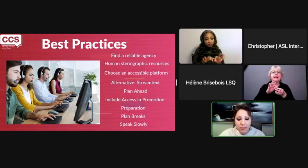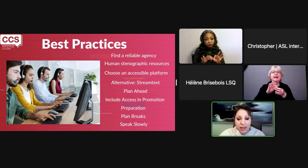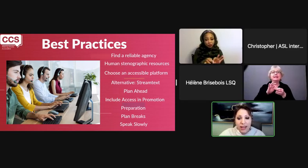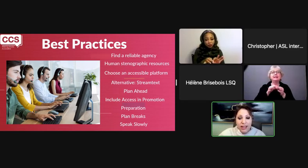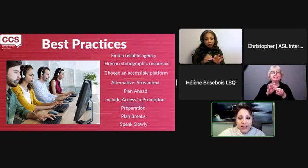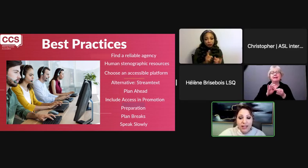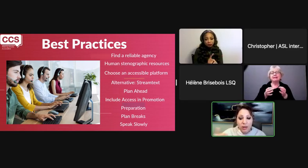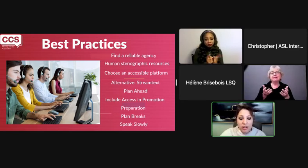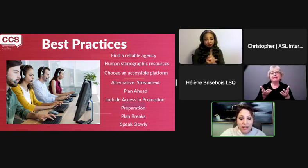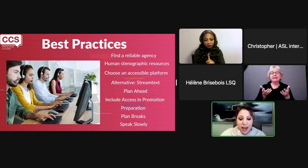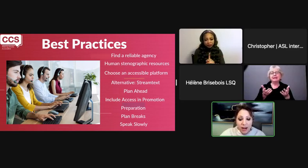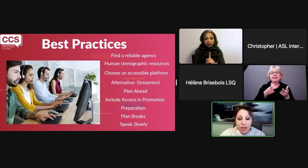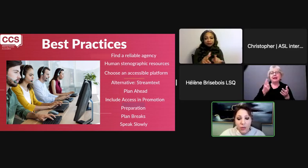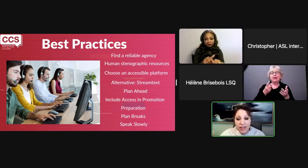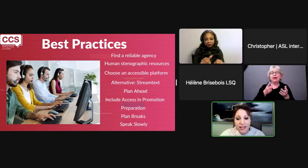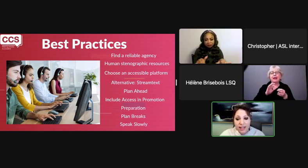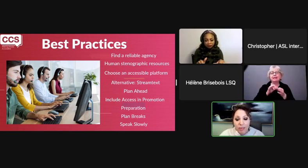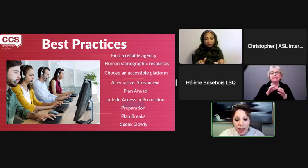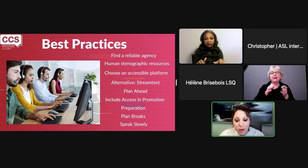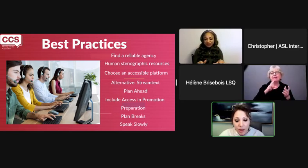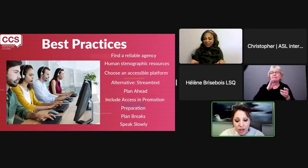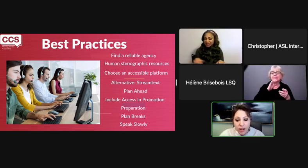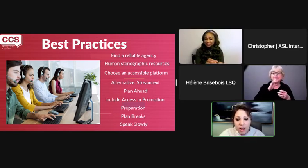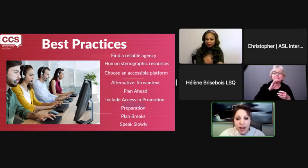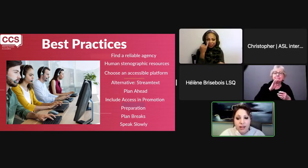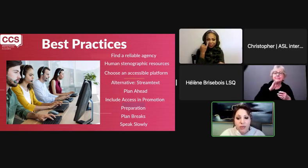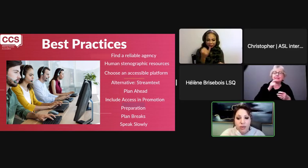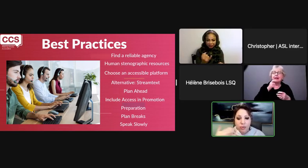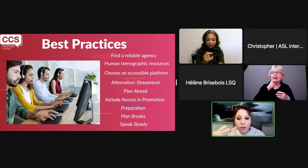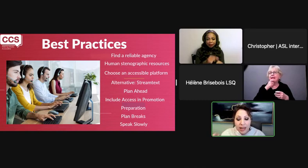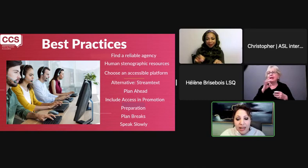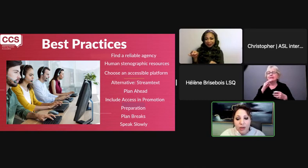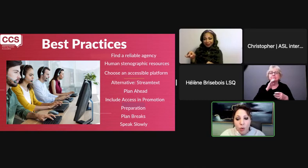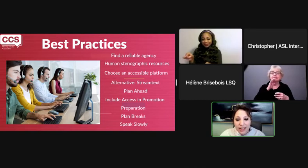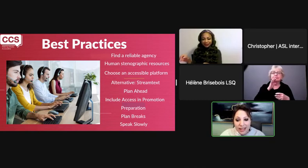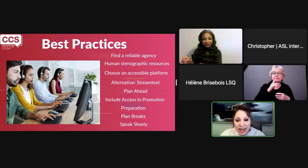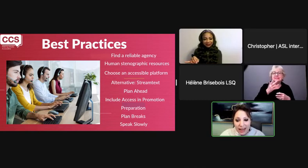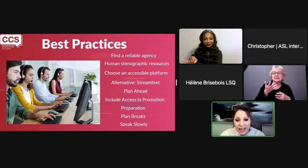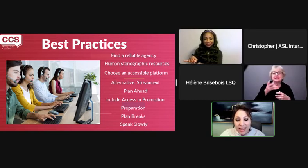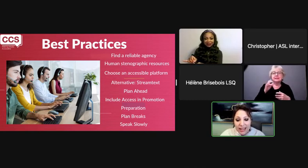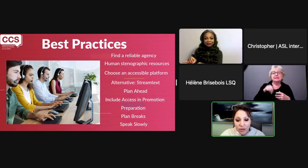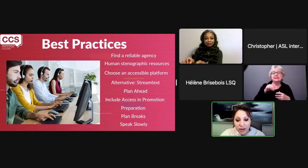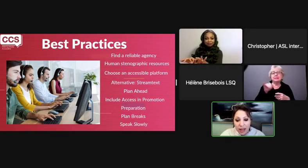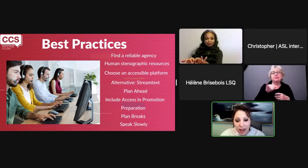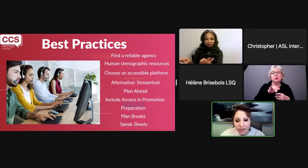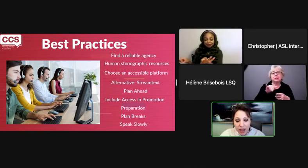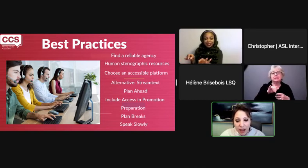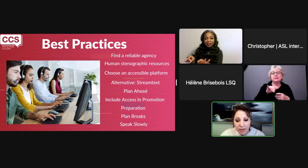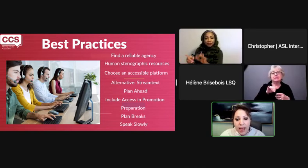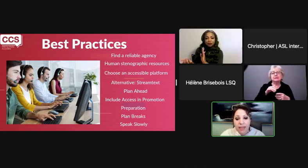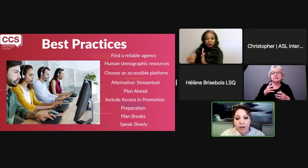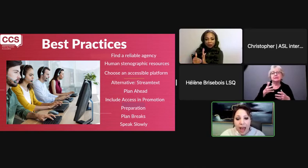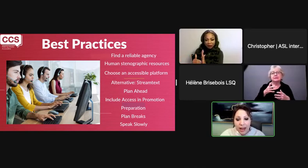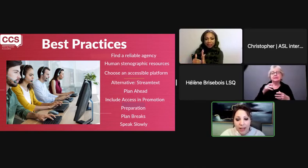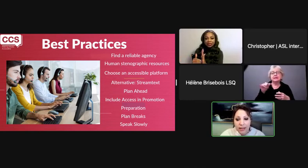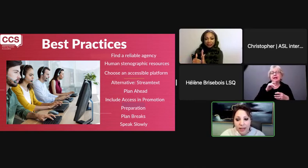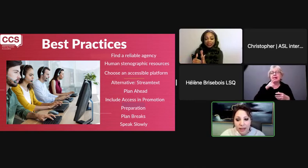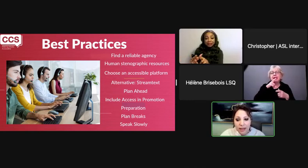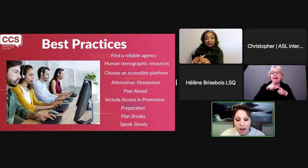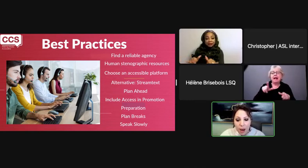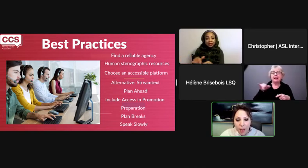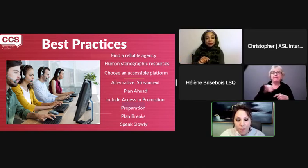'un qui interprète de façon simultanée d'une langue à l'autre, c'est la même chose mais c'est vers la même langue, donc ils